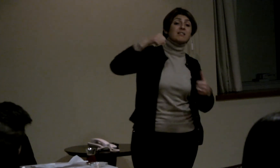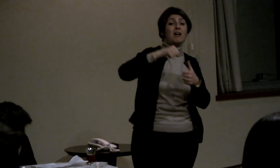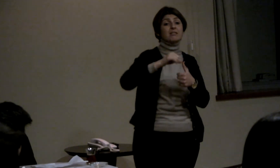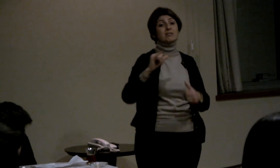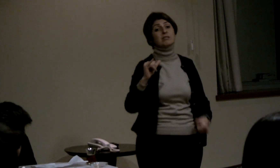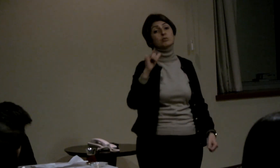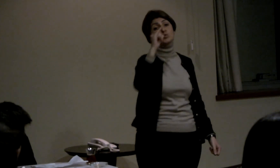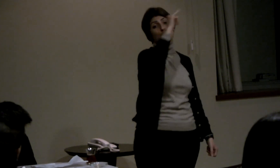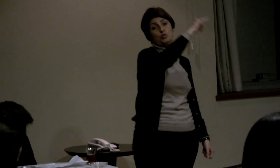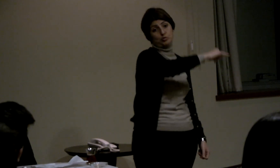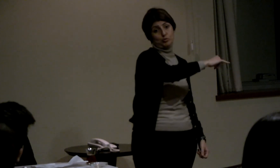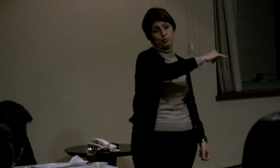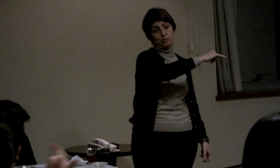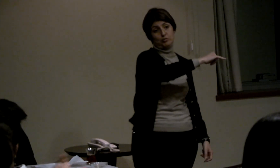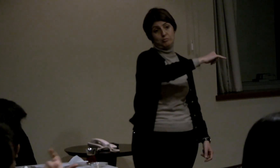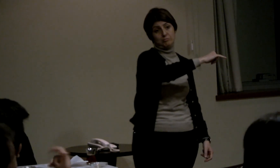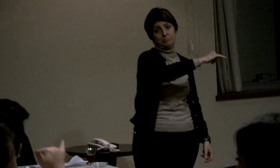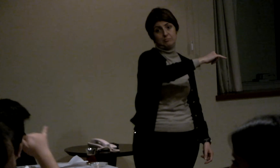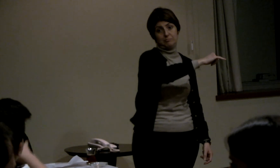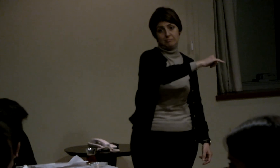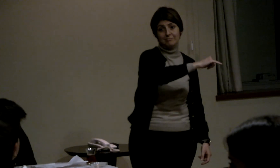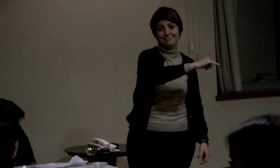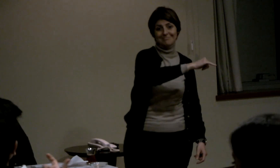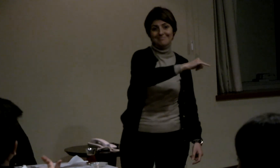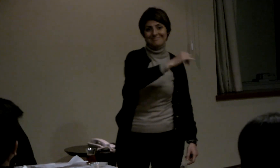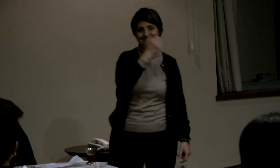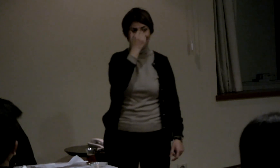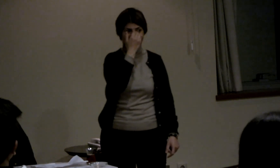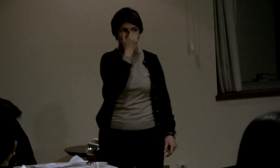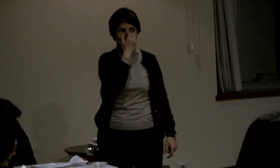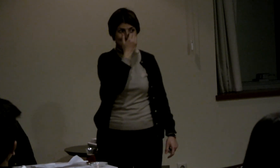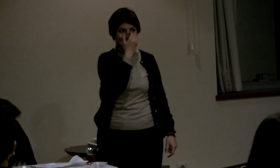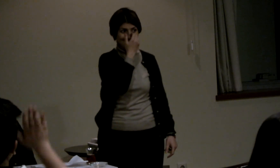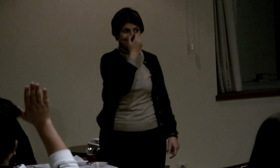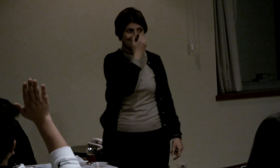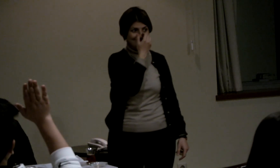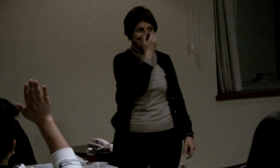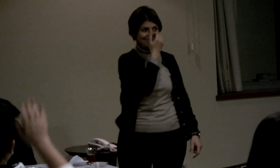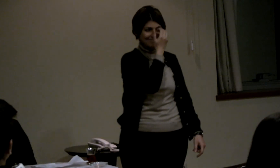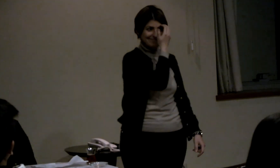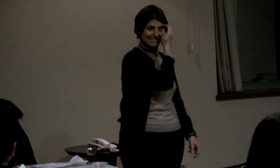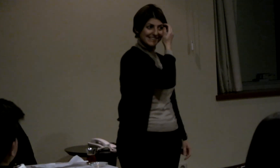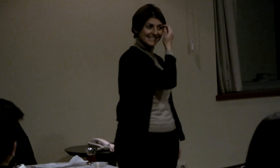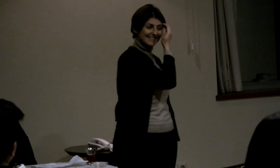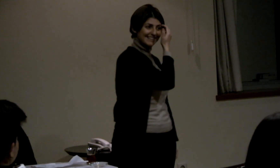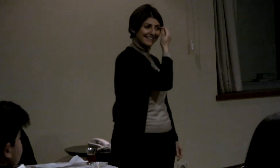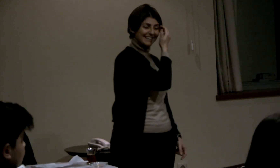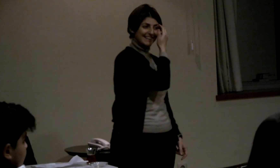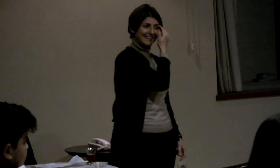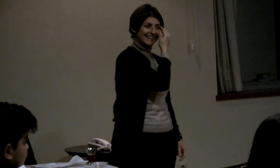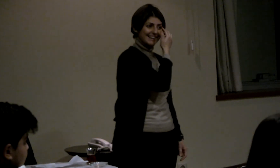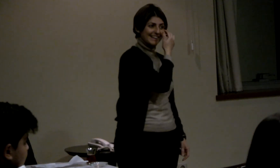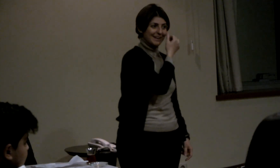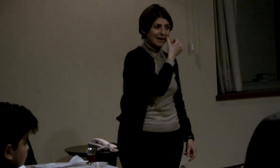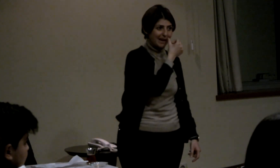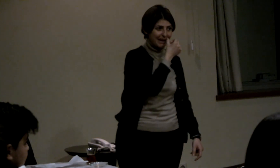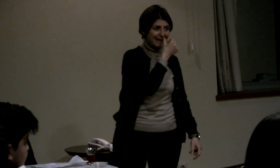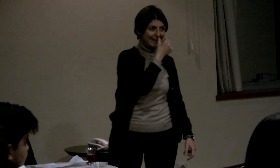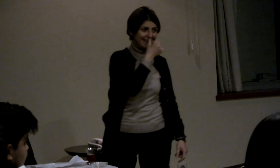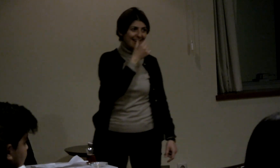Tekrar uçuyorsun. Şu an hepsini öğretmiştiniz. Nasıl hepsini şu an evet. Aslında öğrendiğimiz şeyler. Ha